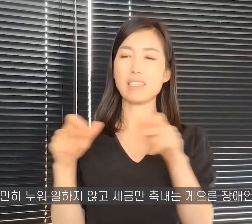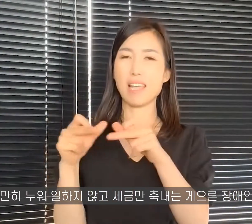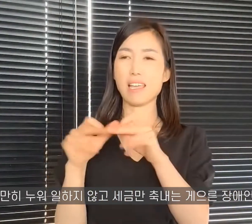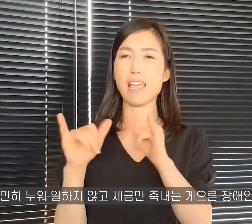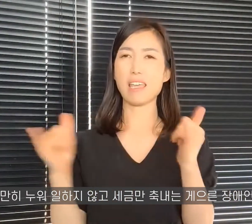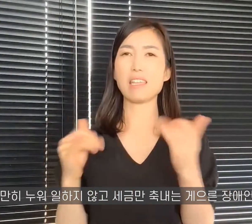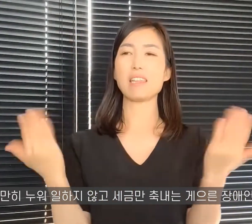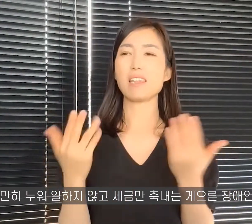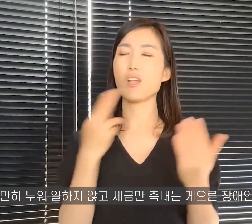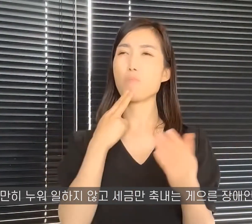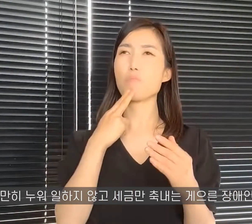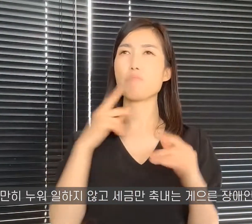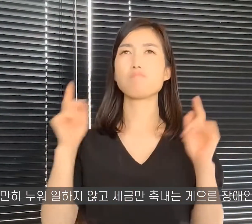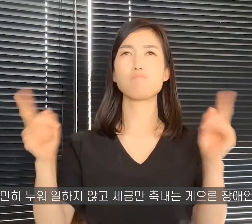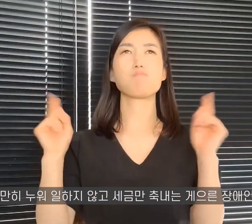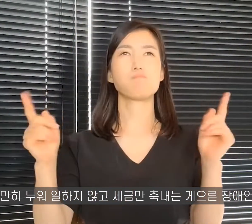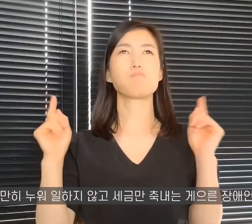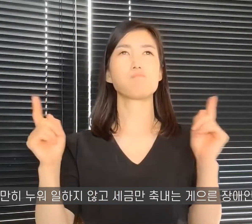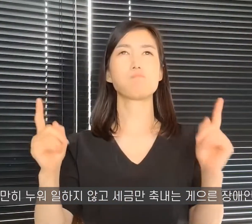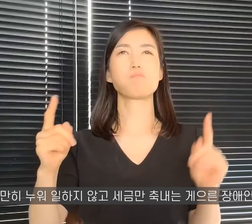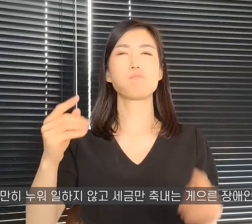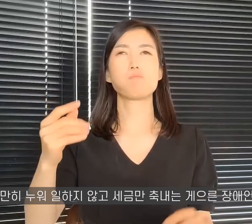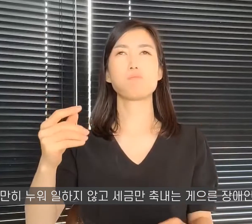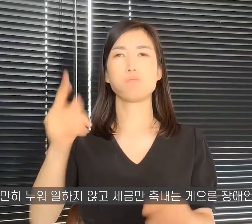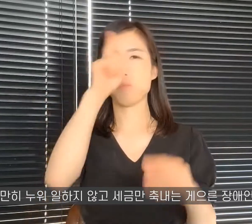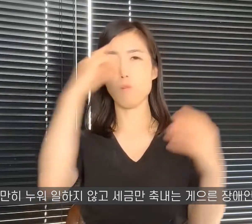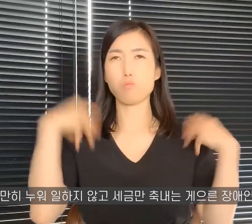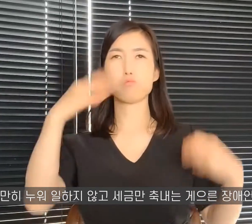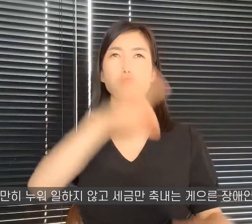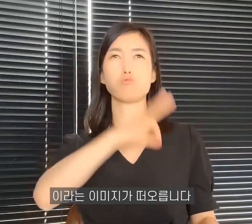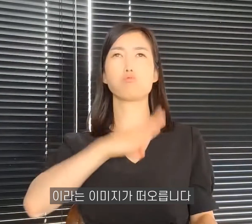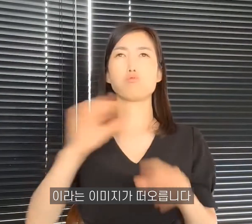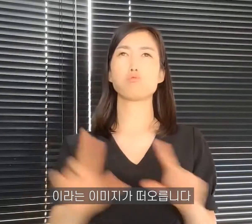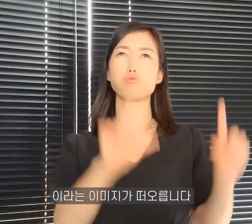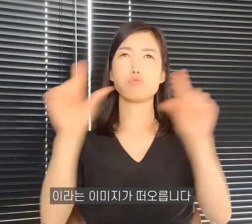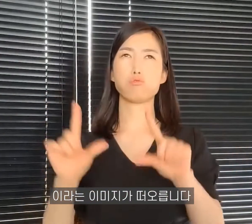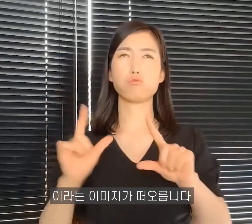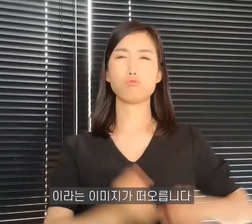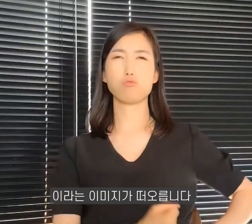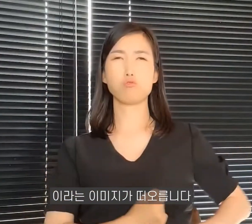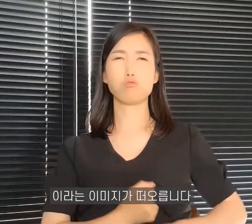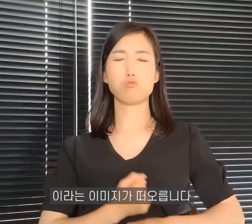세금만 축내는 게으른 장애인 이라는 이미지가 떠오릅니다